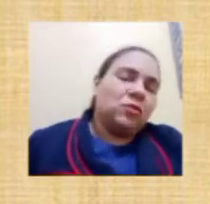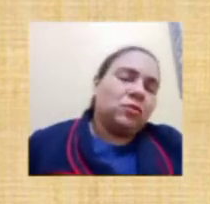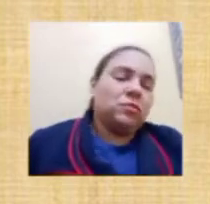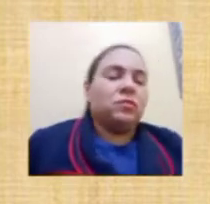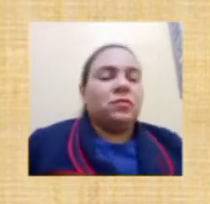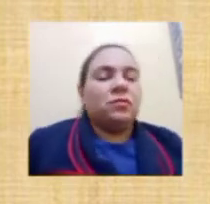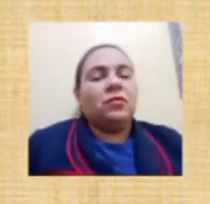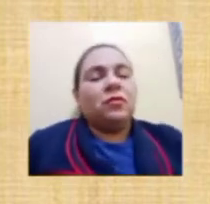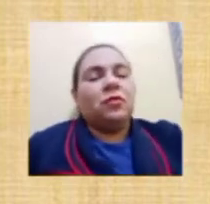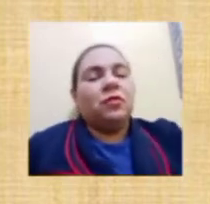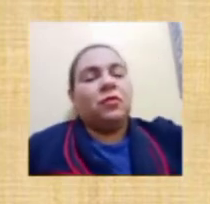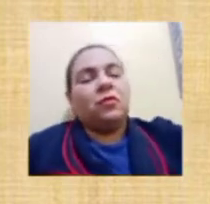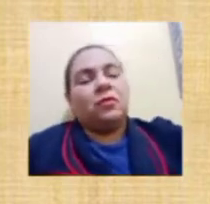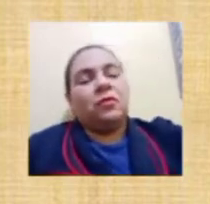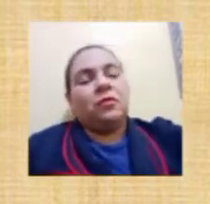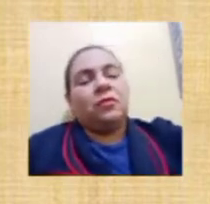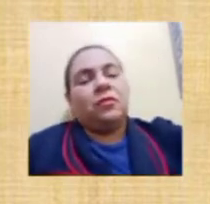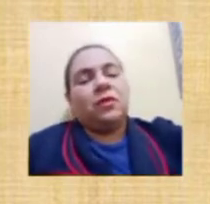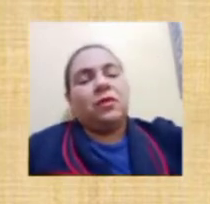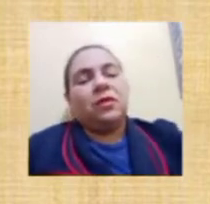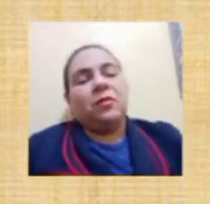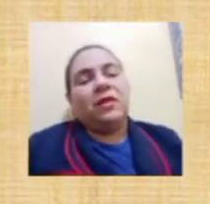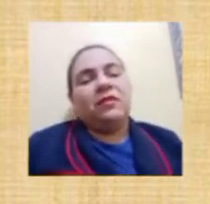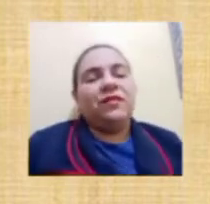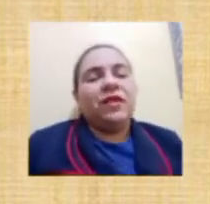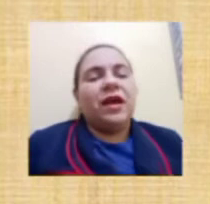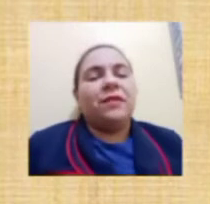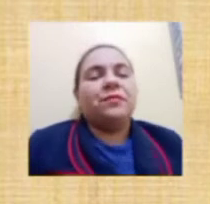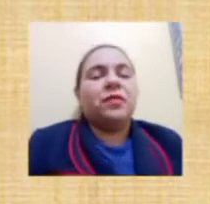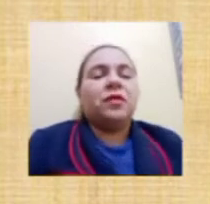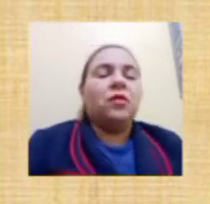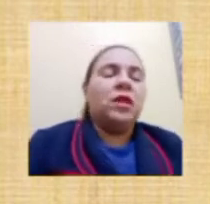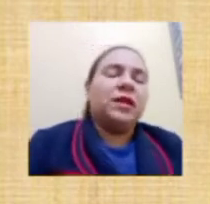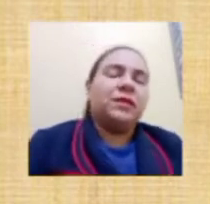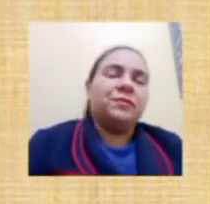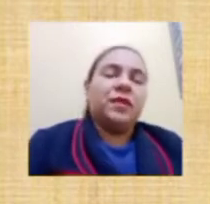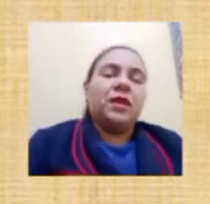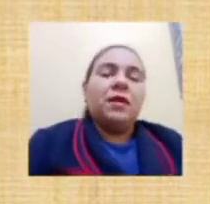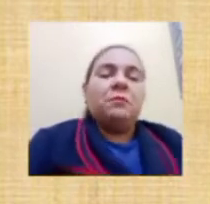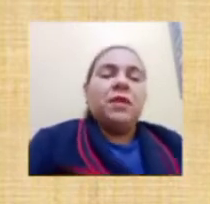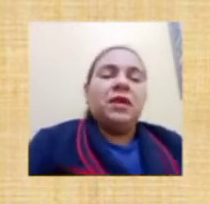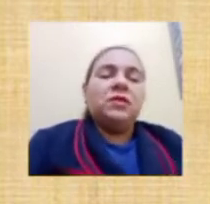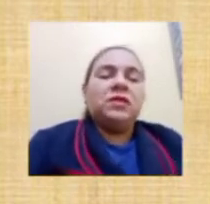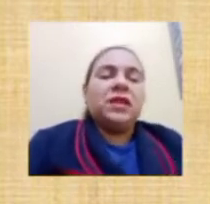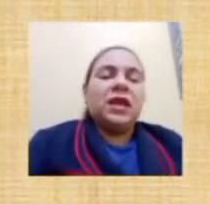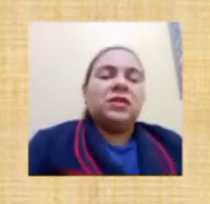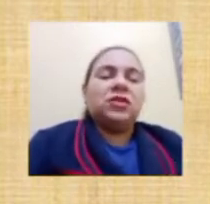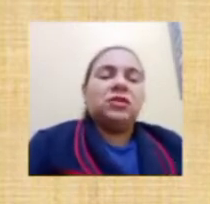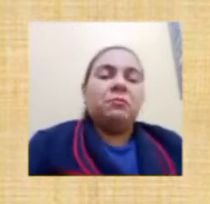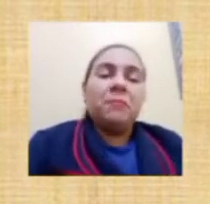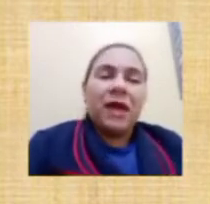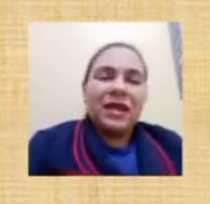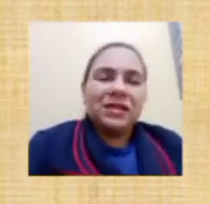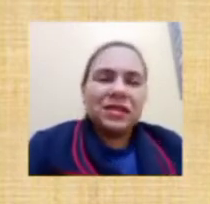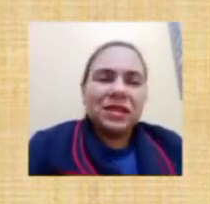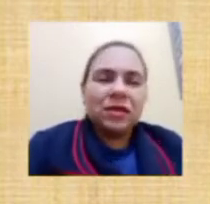Então, eu tenho os valores menos 7 e 5. Então, menos